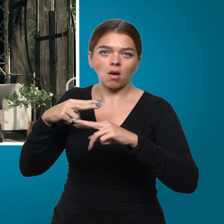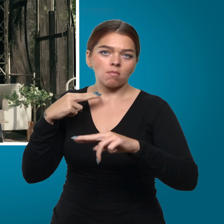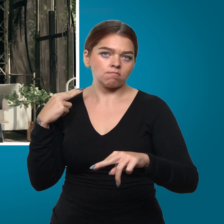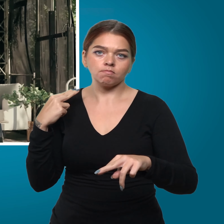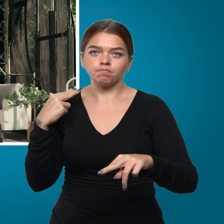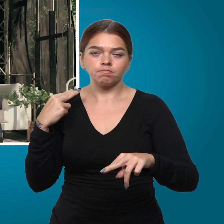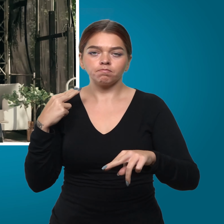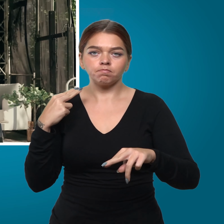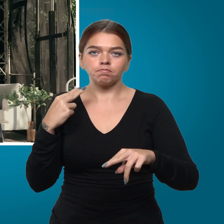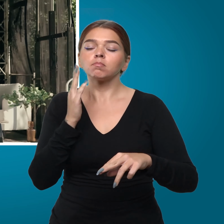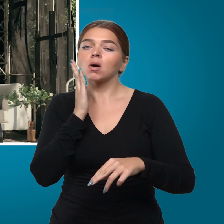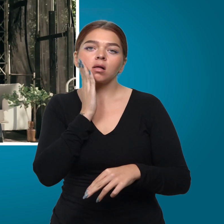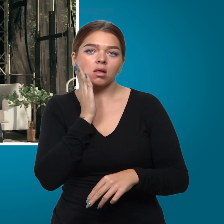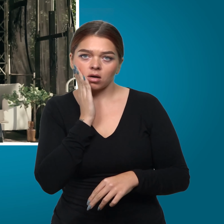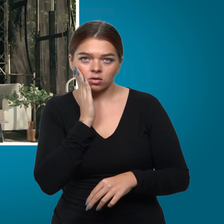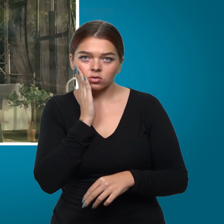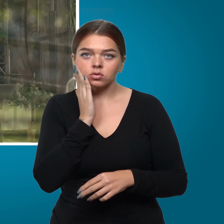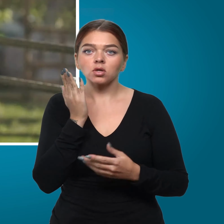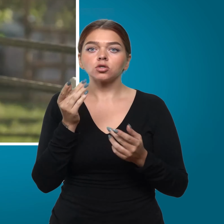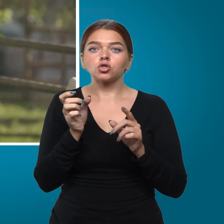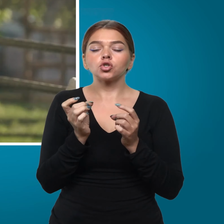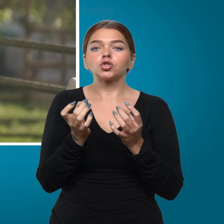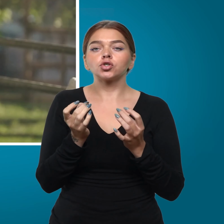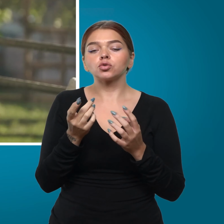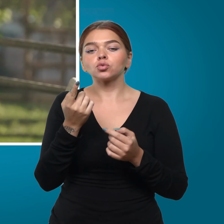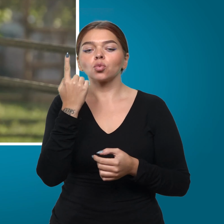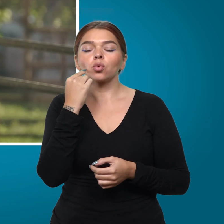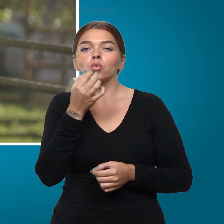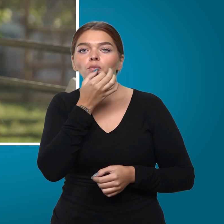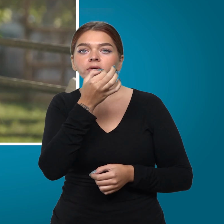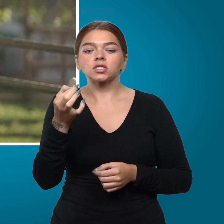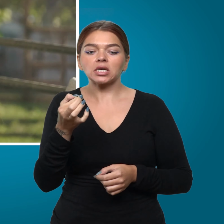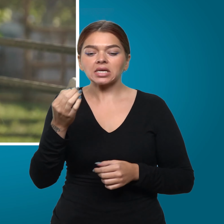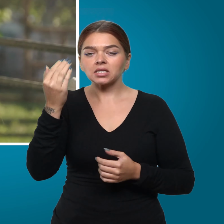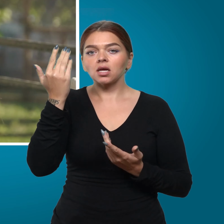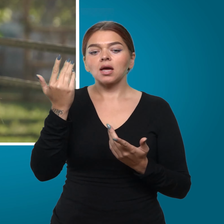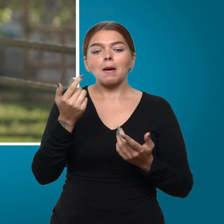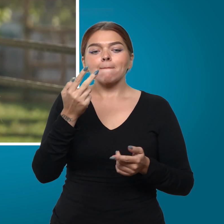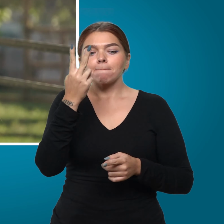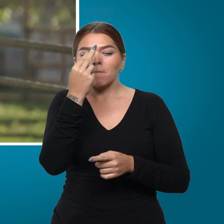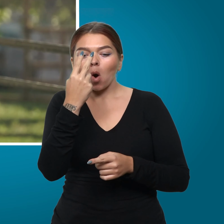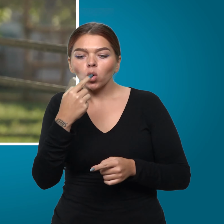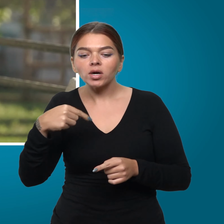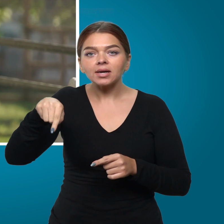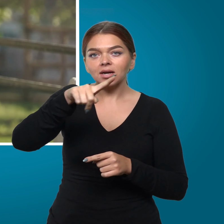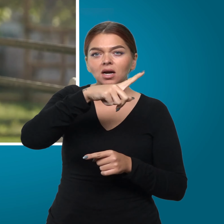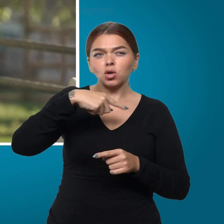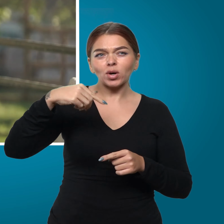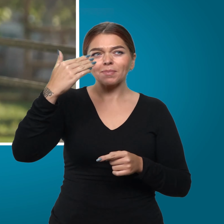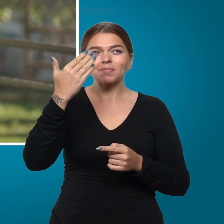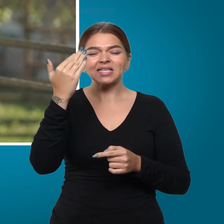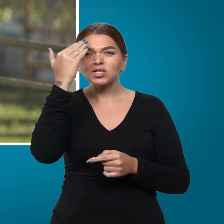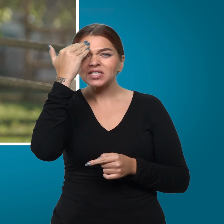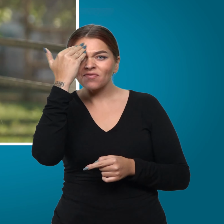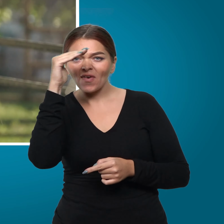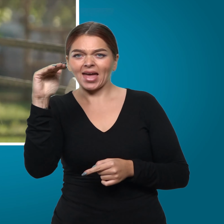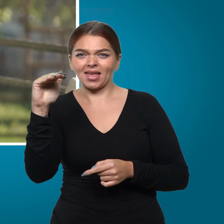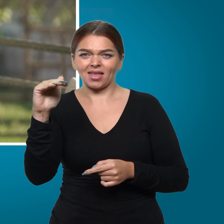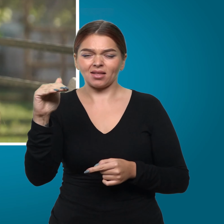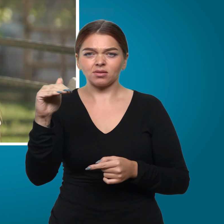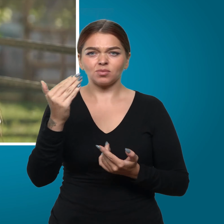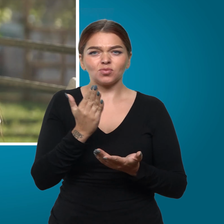kadangi kiekvieną dieną su jais susiduriu, labai aiškiai matau, kad labai mažai yra tarpusavio